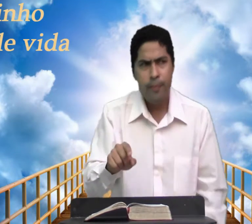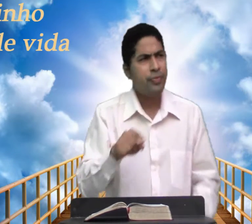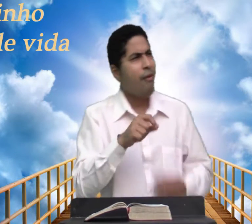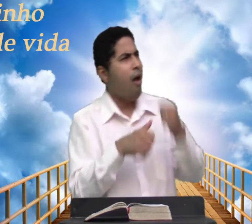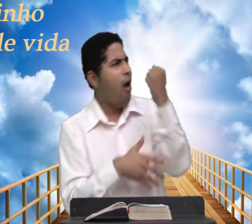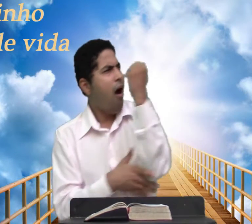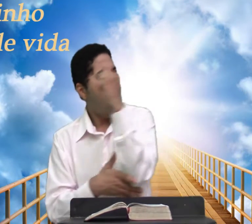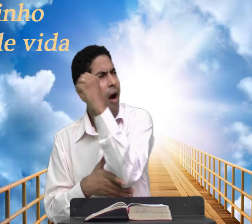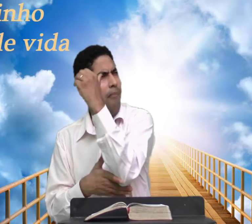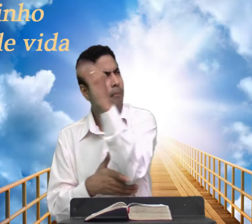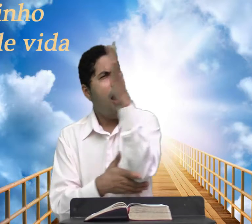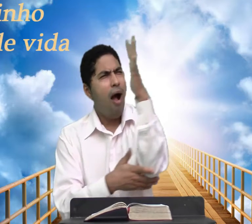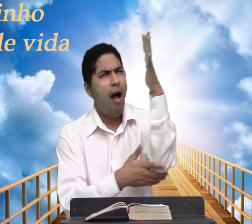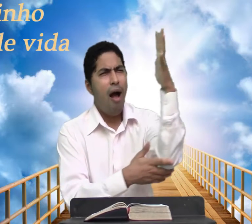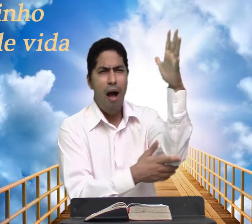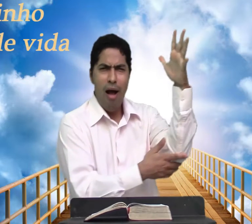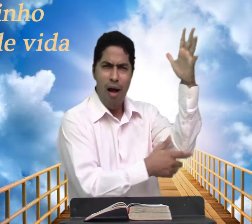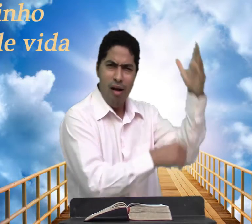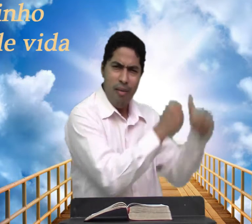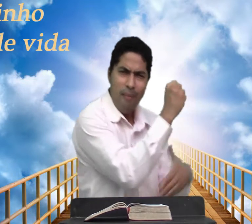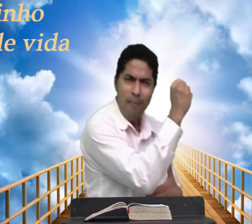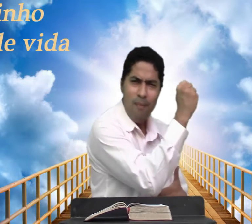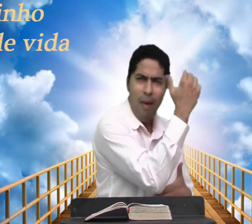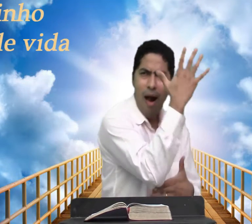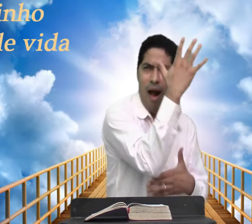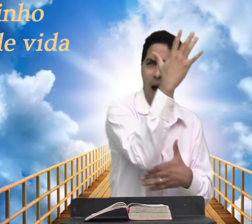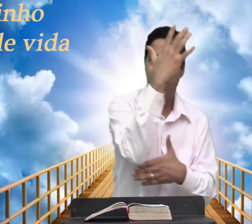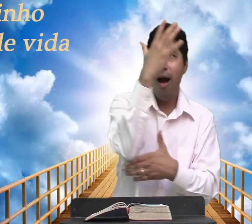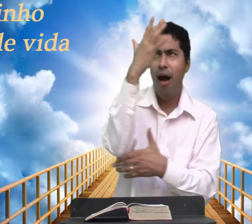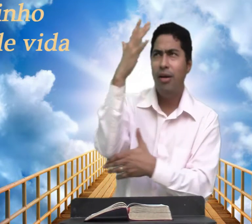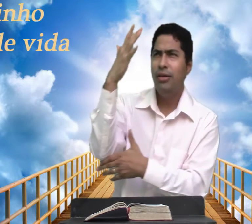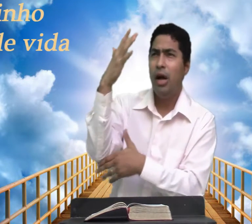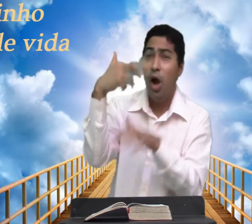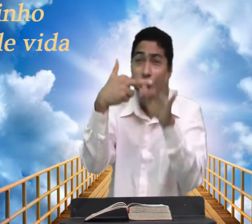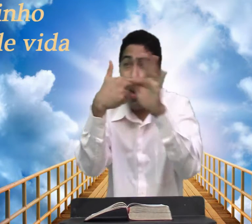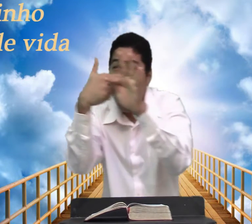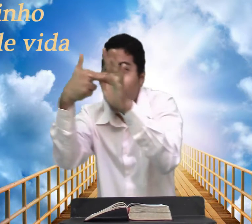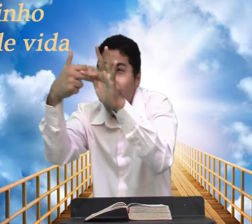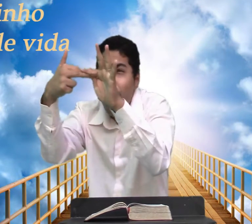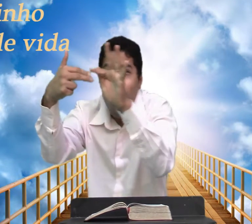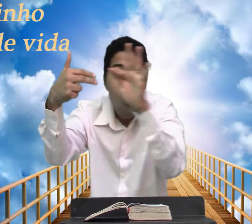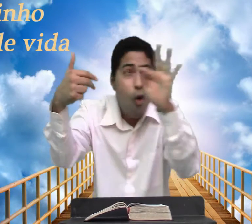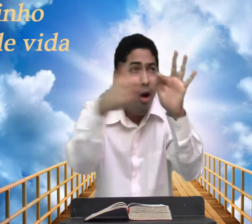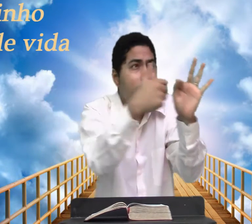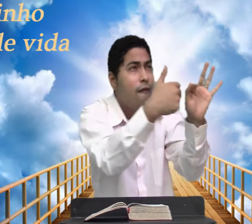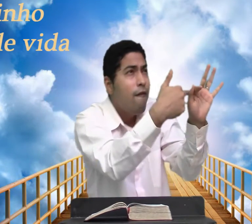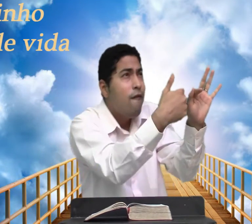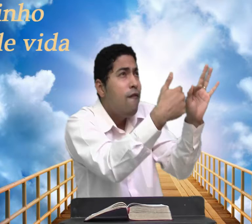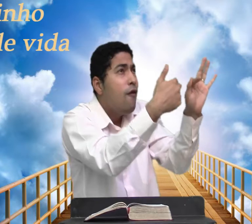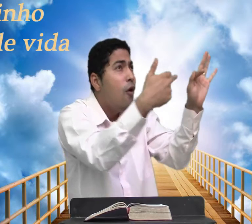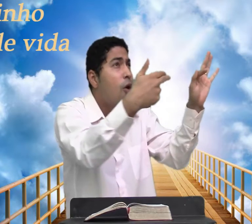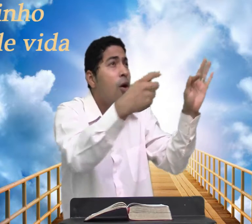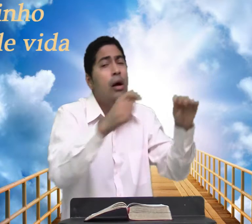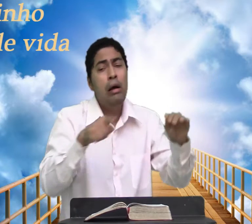de todas as árvores desse jardim, de todas, qualquer fruta delas, você pode